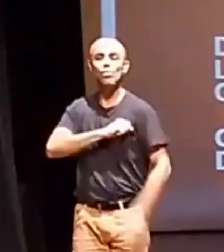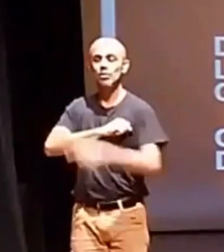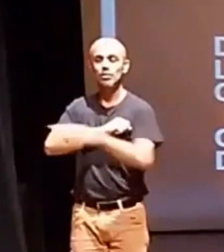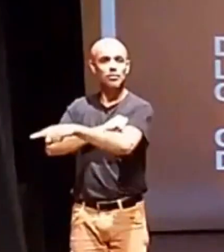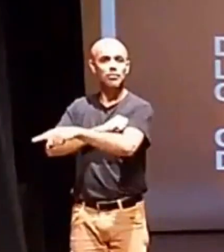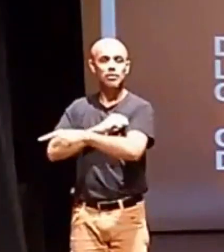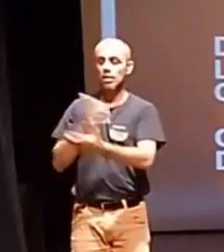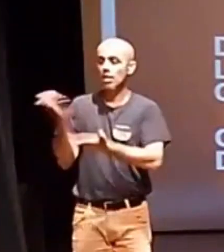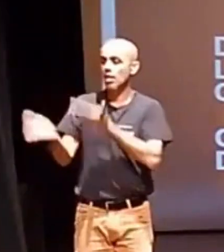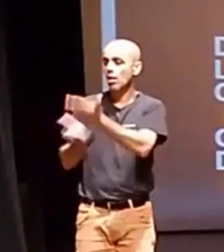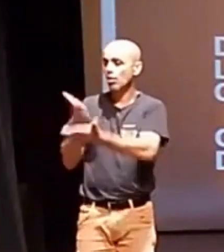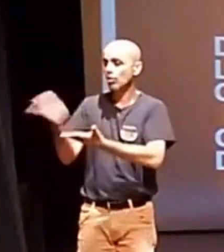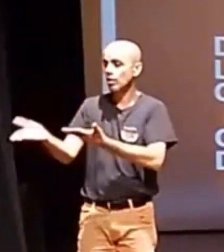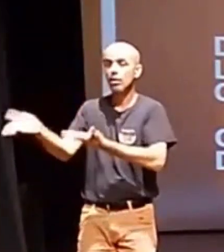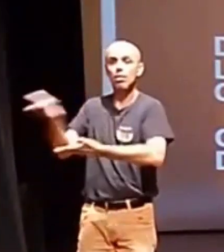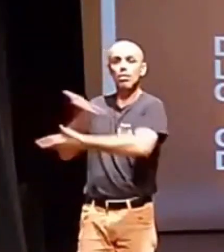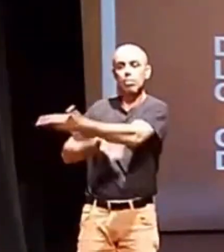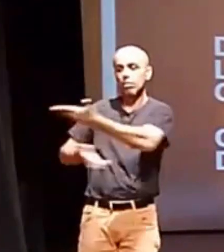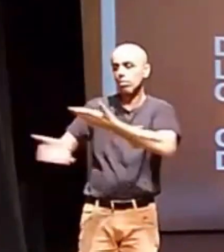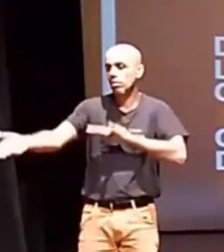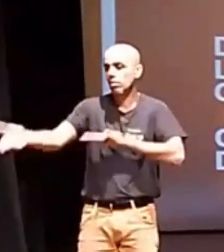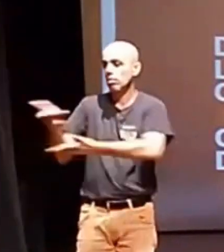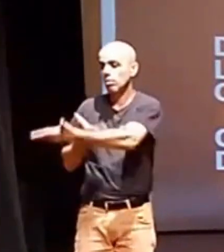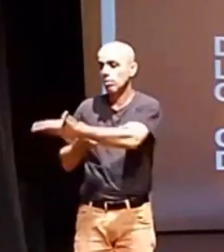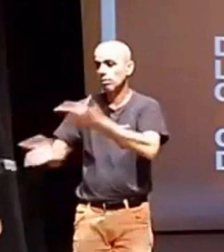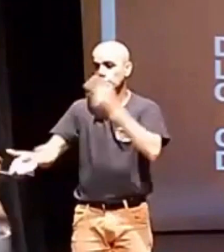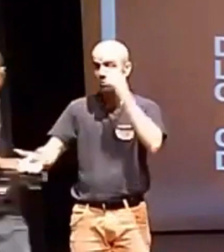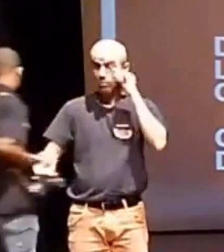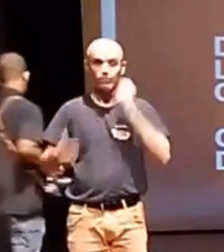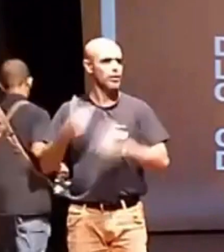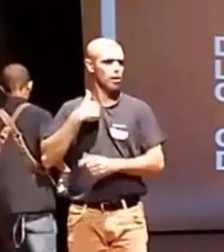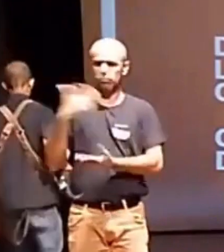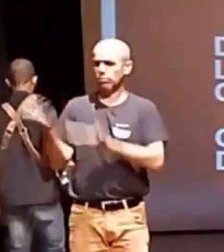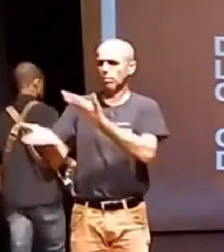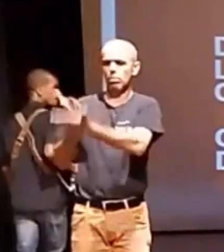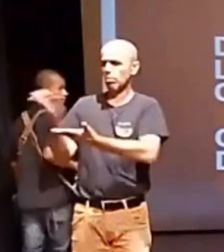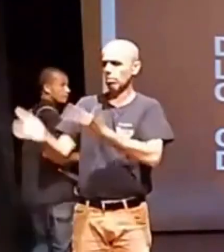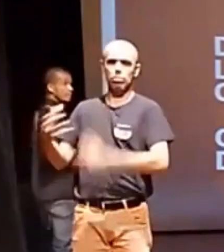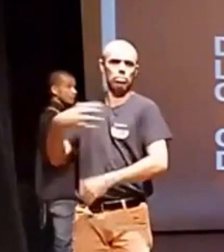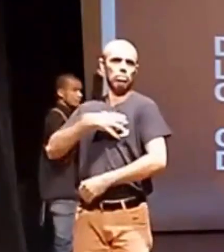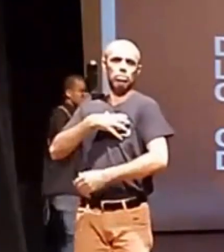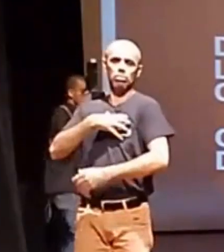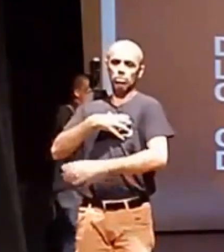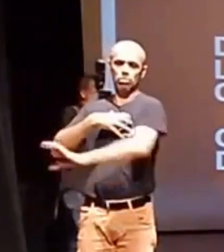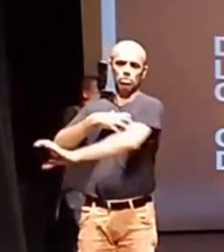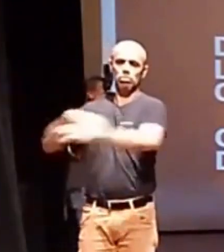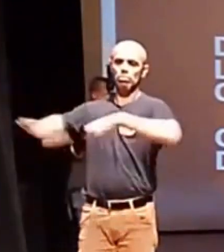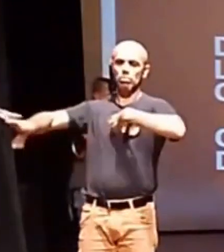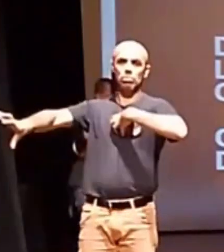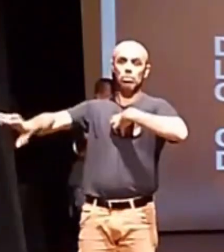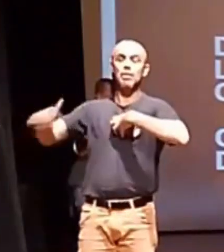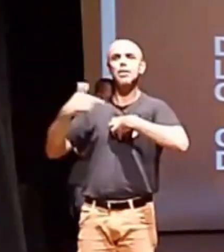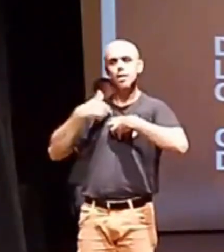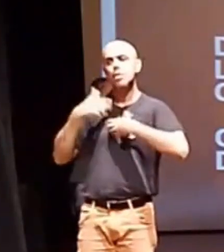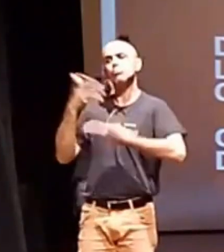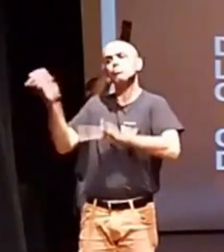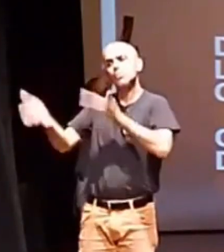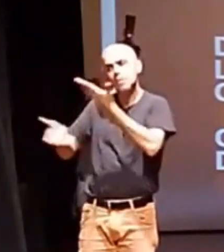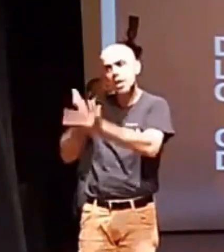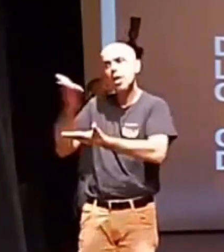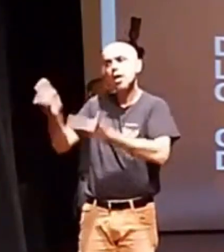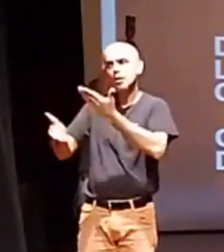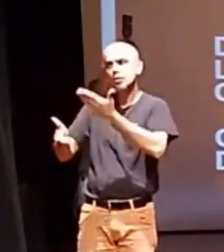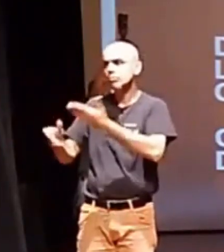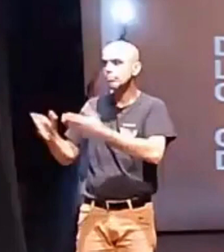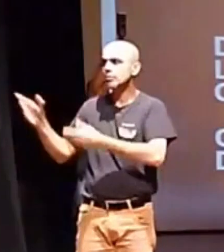eu trato como eu gostaria de ser tratado. Não. Eu não trato como eu gostaria de ser tratado. Eu trato como eu gostaria que